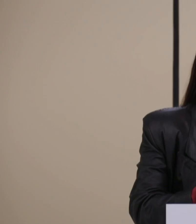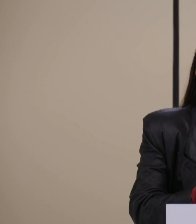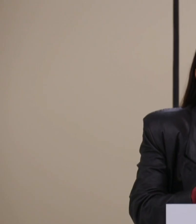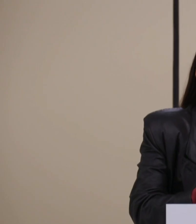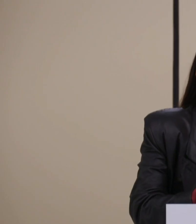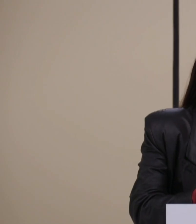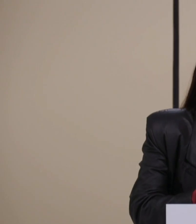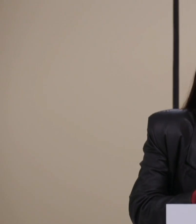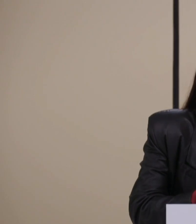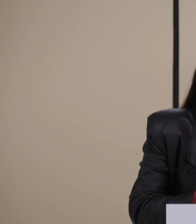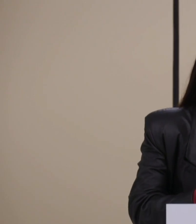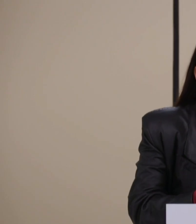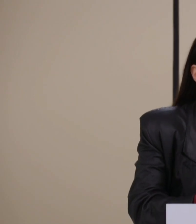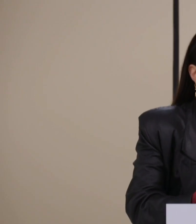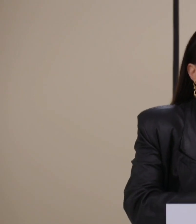Klopt.